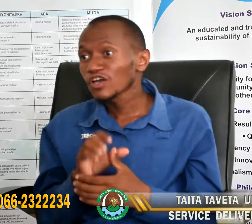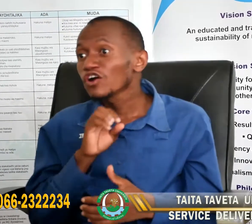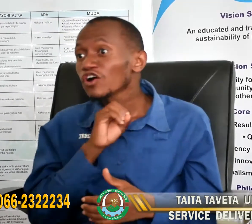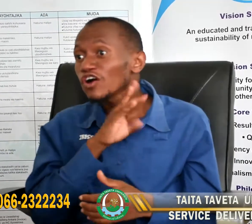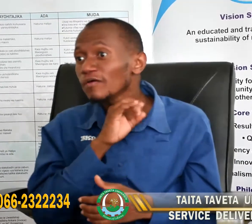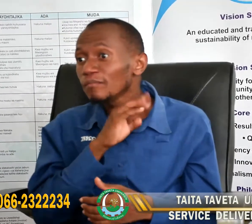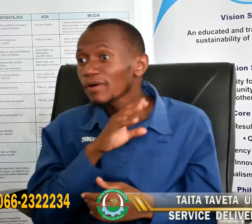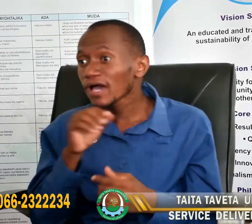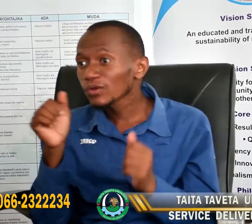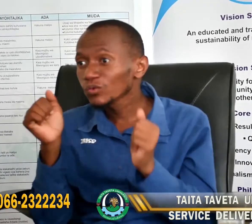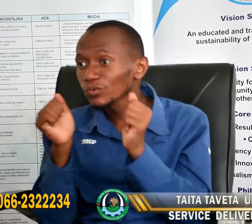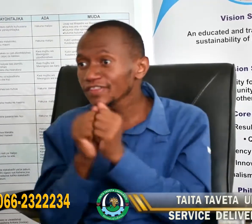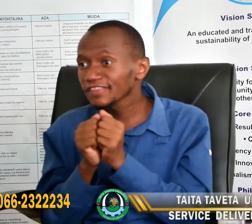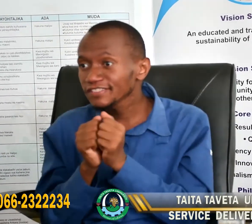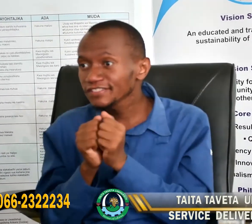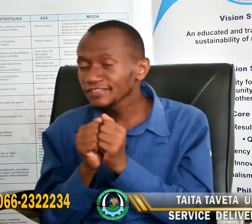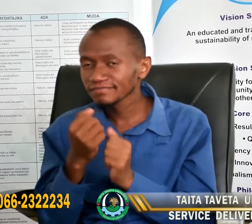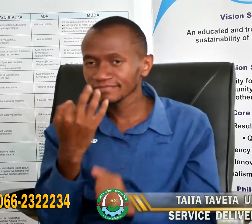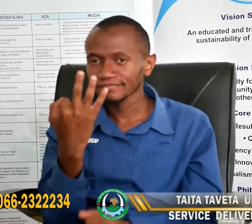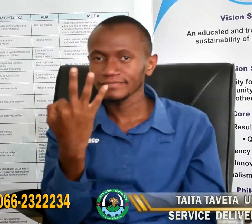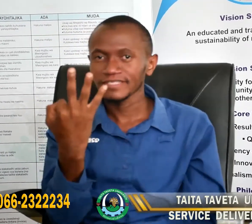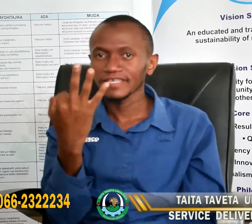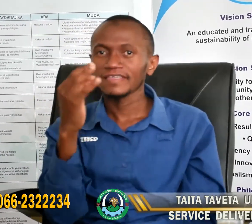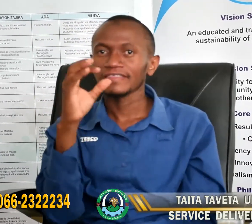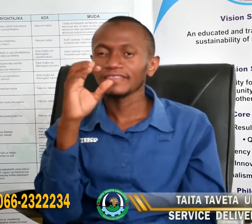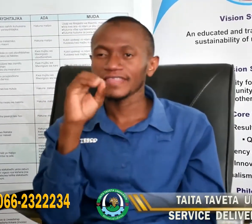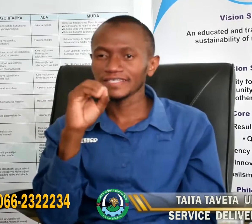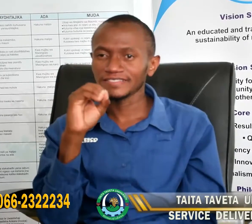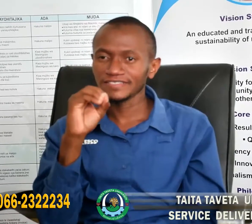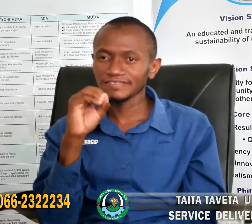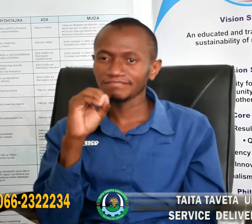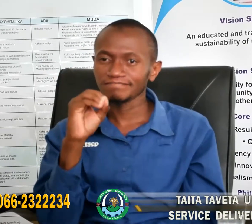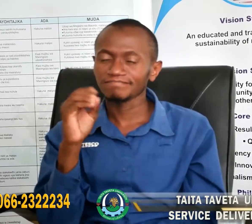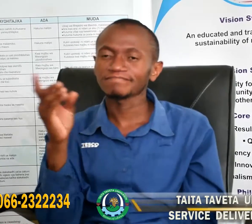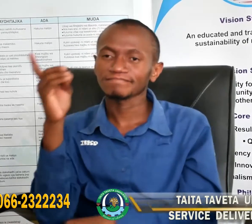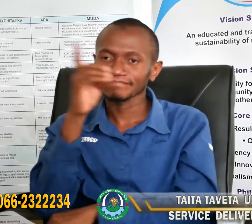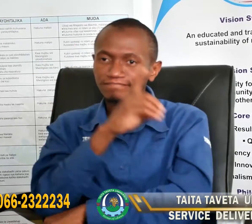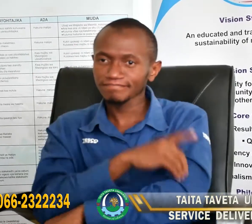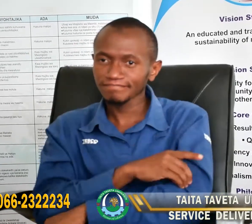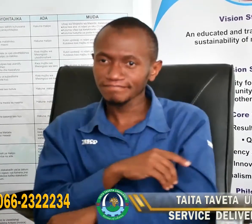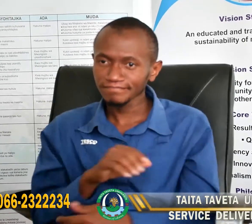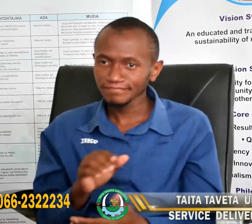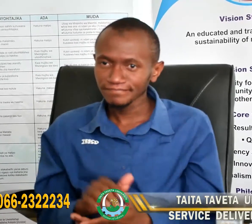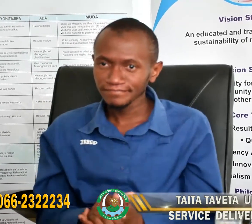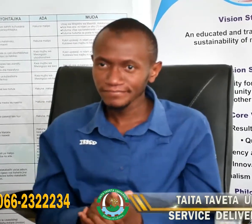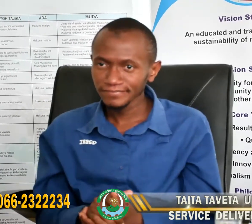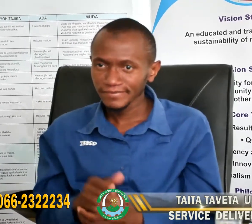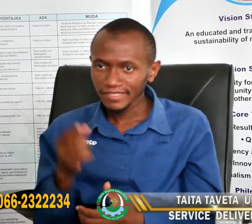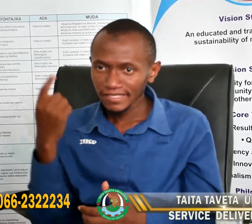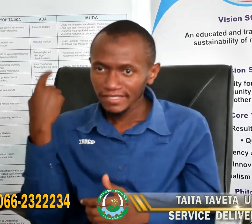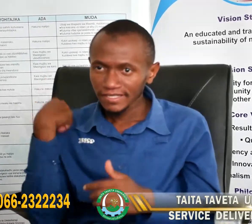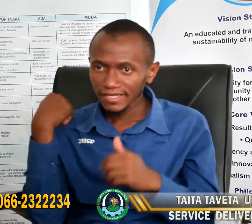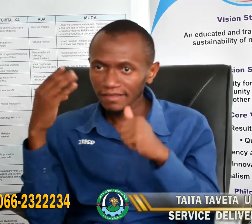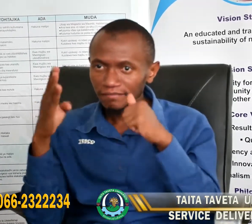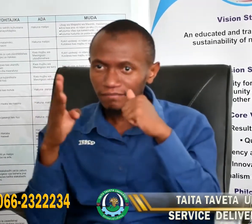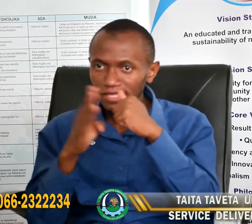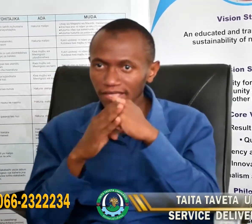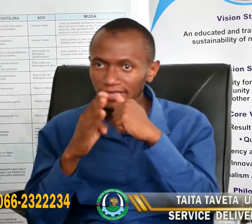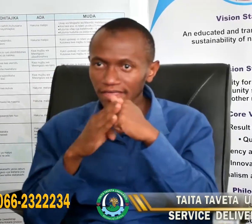jioni. 10. Huduma za malazi. Yanayohitajika, kutoa risiti ya